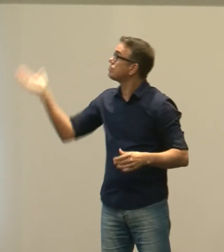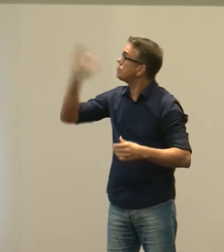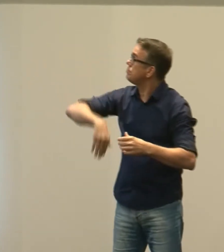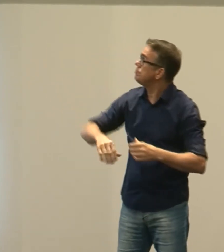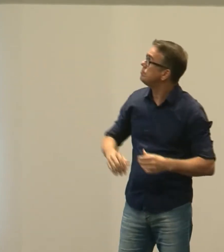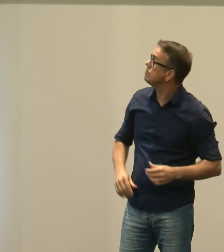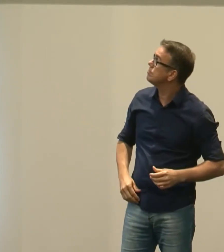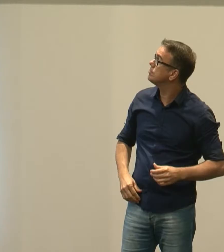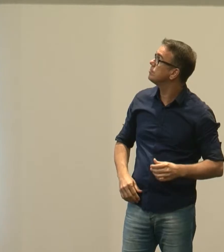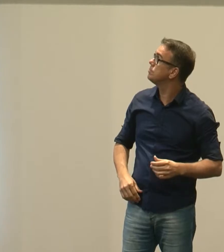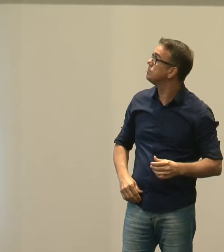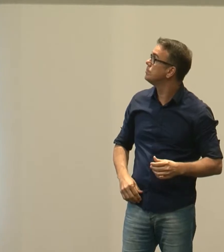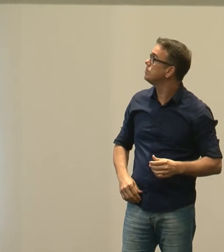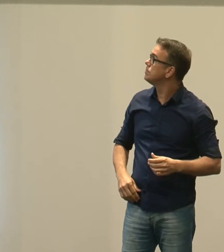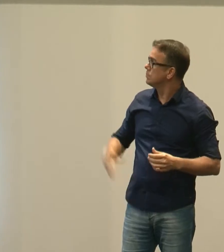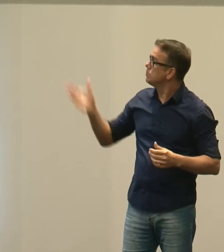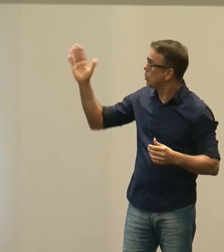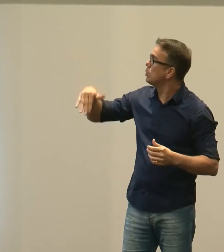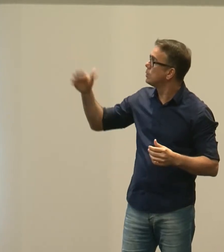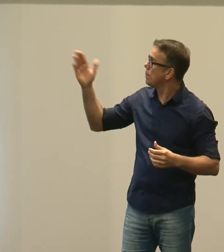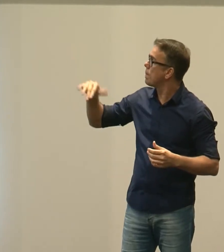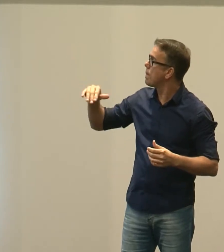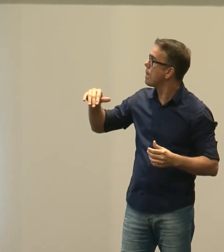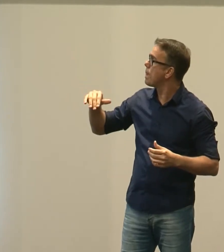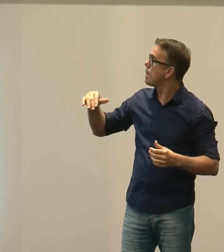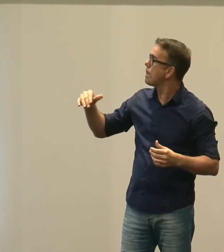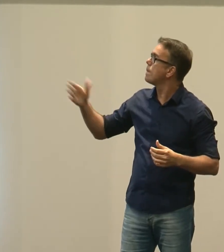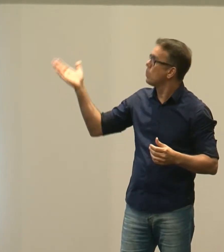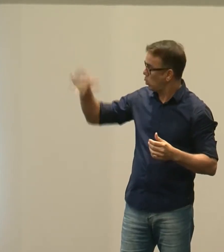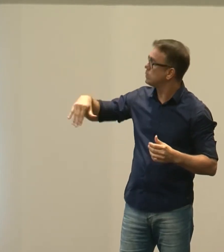hiperonímicas e hiponímicas na Libras. Pode passar?